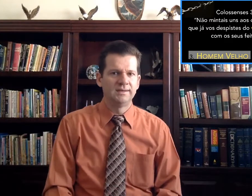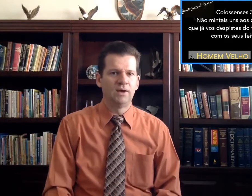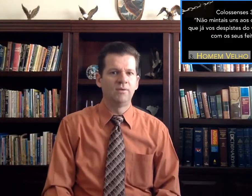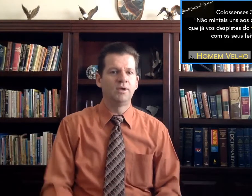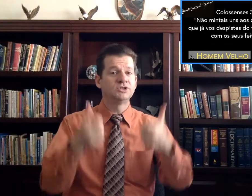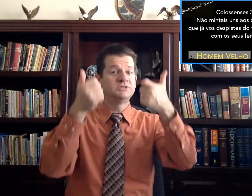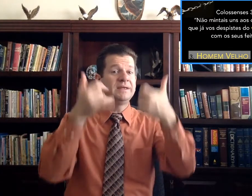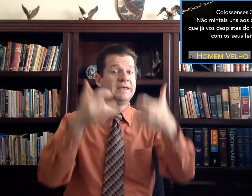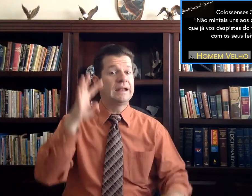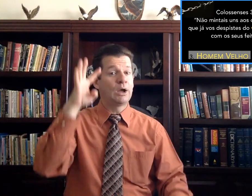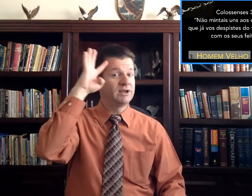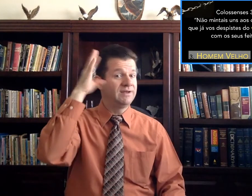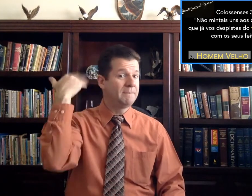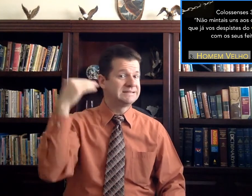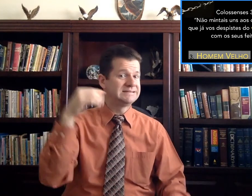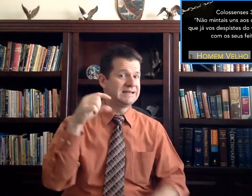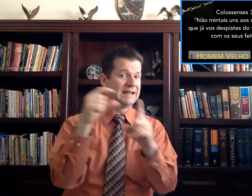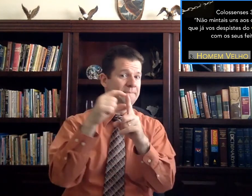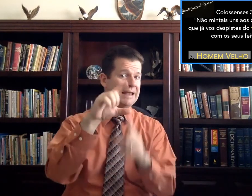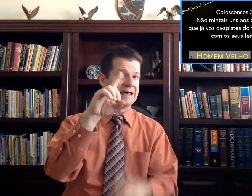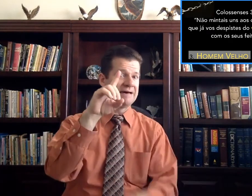Então, eu já expliquei na quarta-feira passada, a palavra